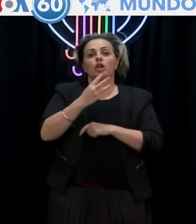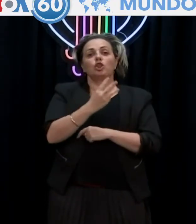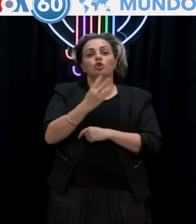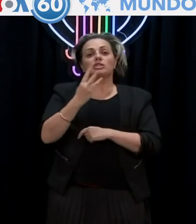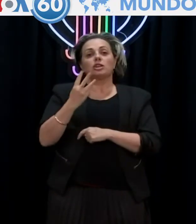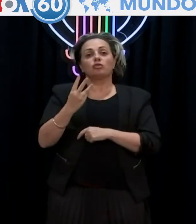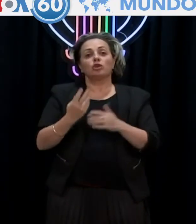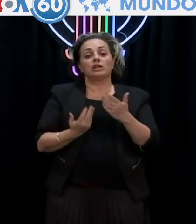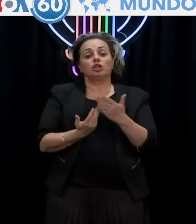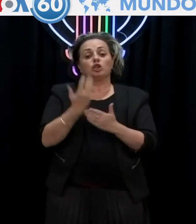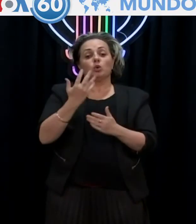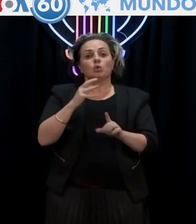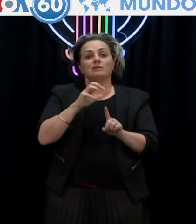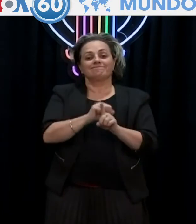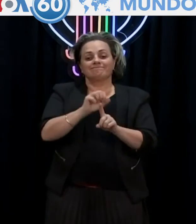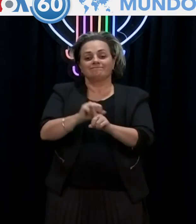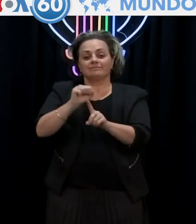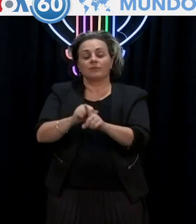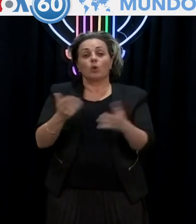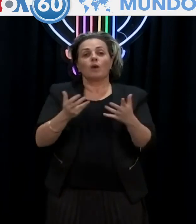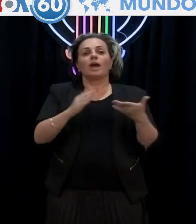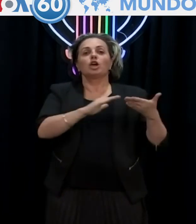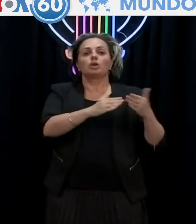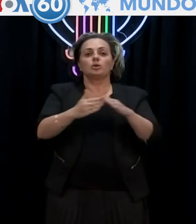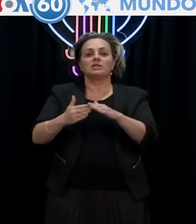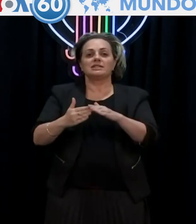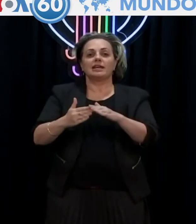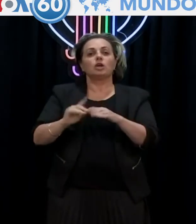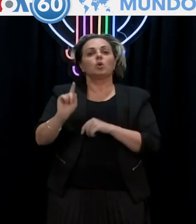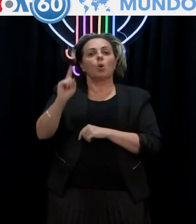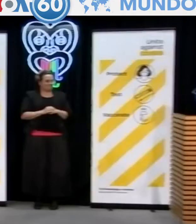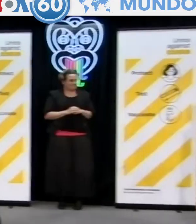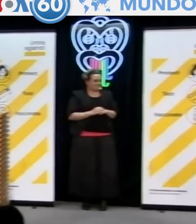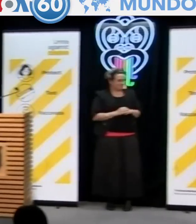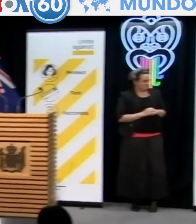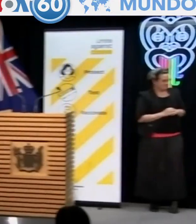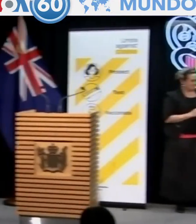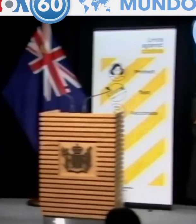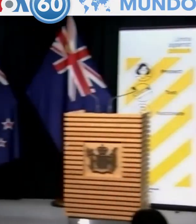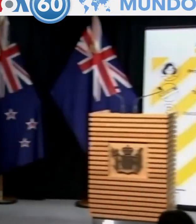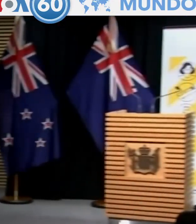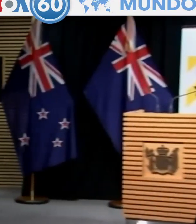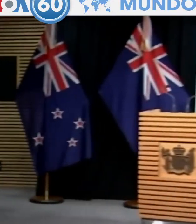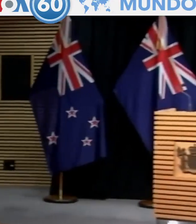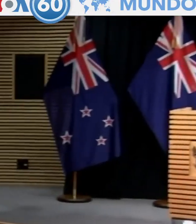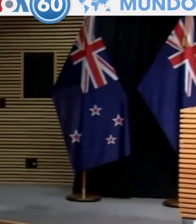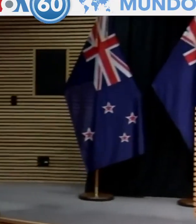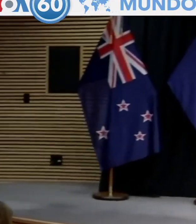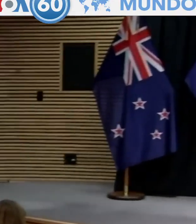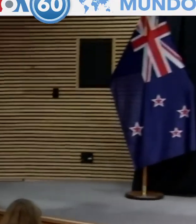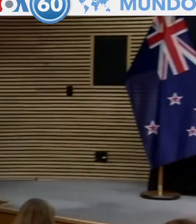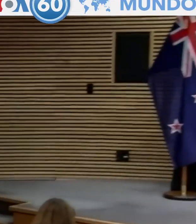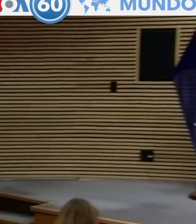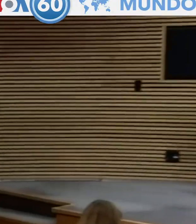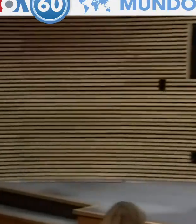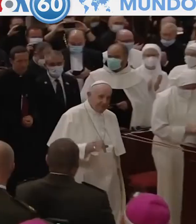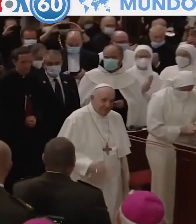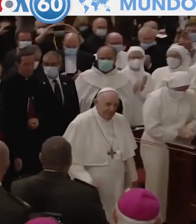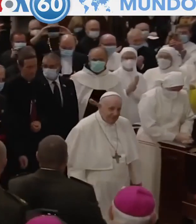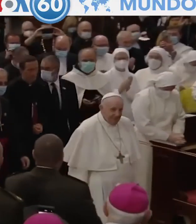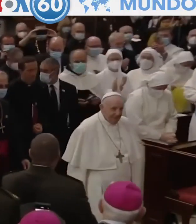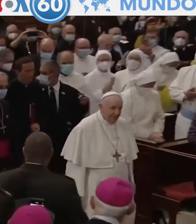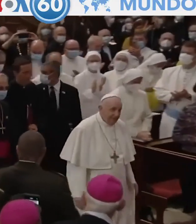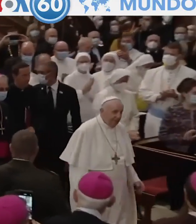semana, depois do país ter registrado 33 novos casos de Covid-19 no domingo, todos em Auckland. Eslováquia, o Papa Francisco